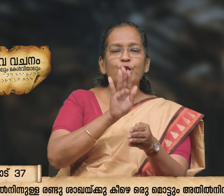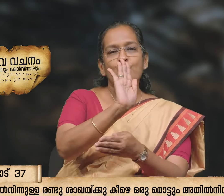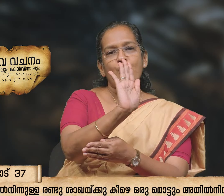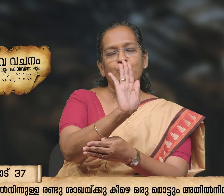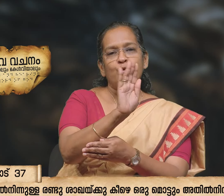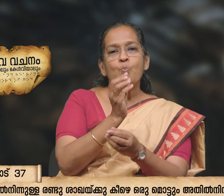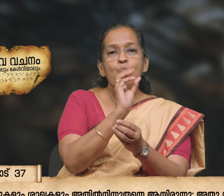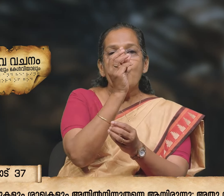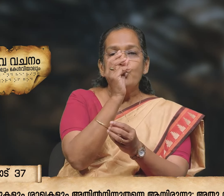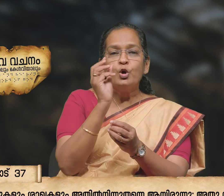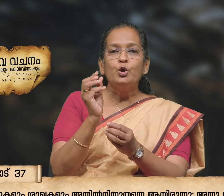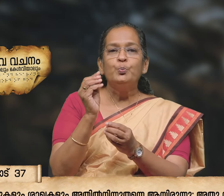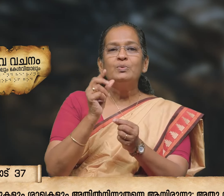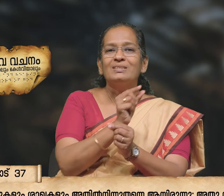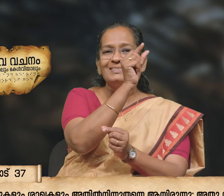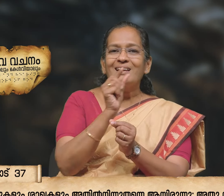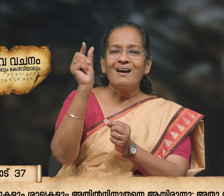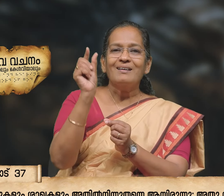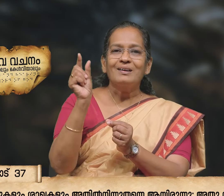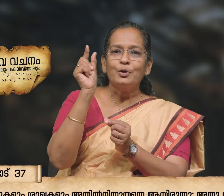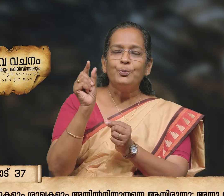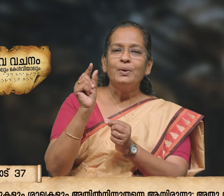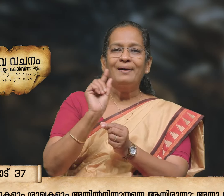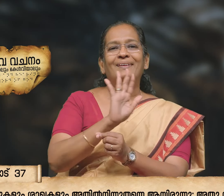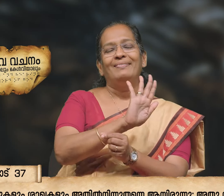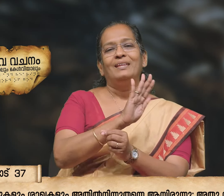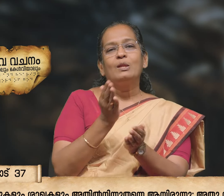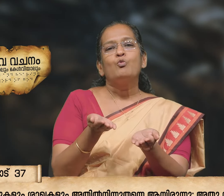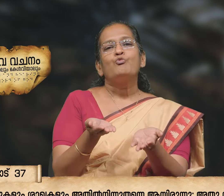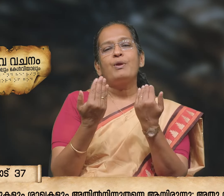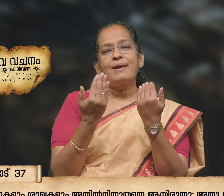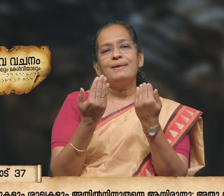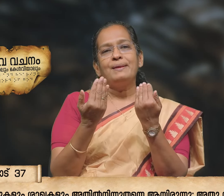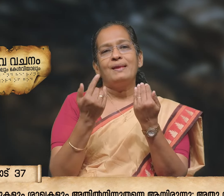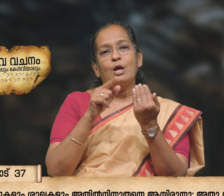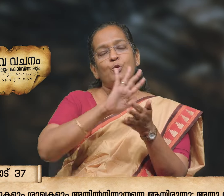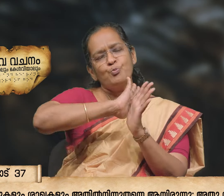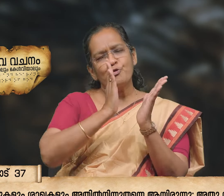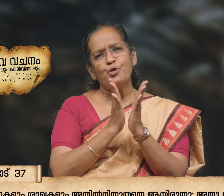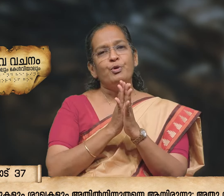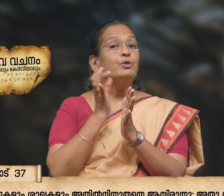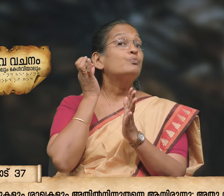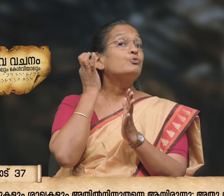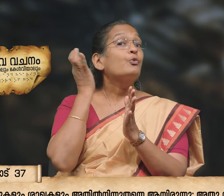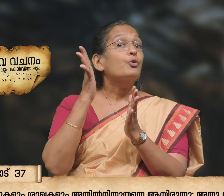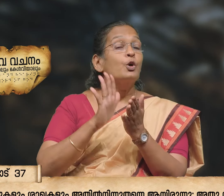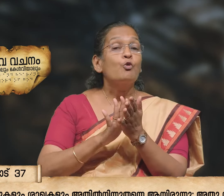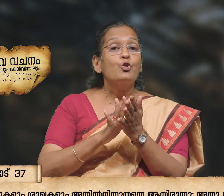ഉണ്ടായിരുന്നു. മുട്ടുകളും ശാഖകളും അതിൽ നിന്ന് തന്നെ ആയിരുന്നു. അത് മുഴുവനും തങ്കം കൊണ്ടുള്ള